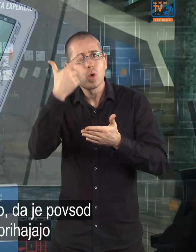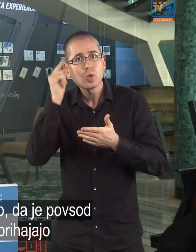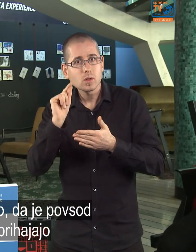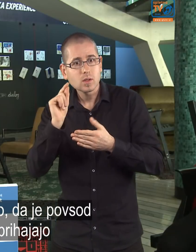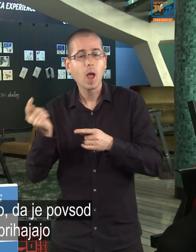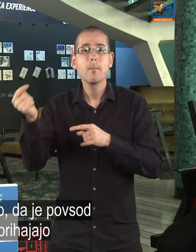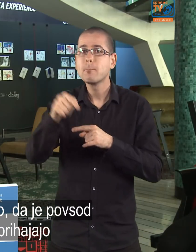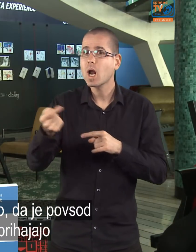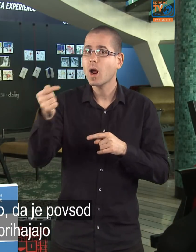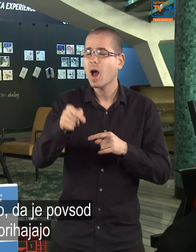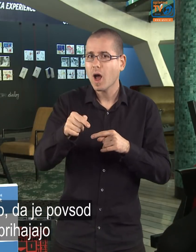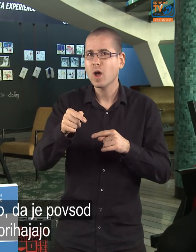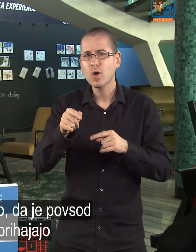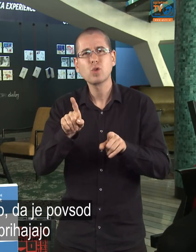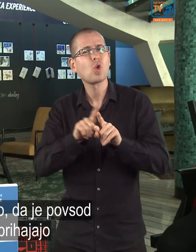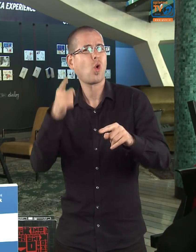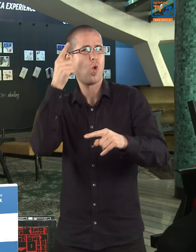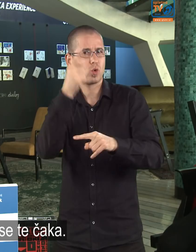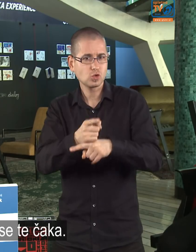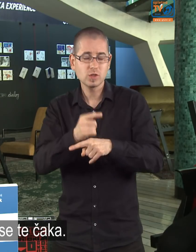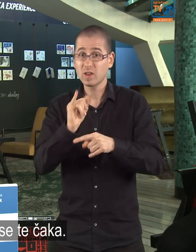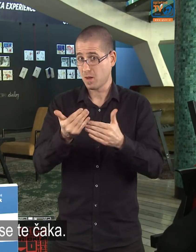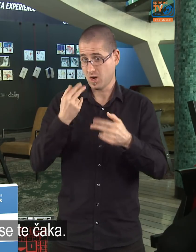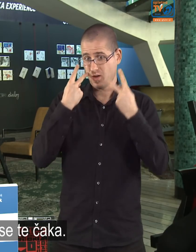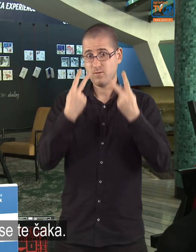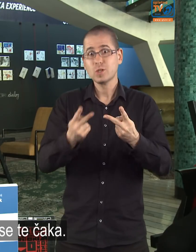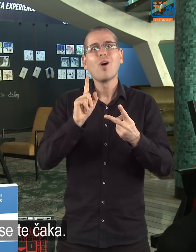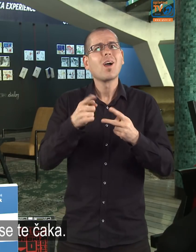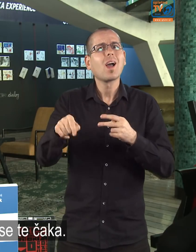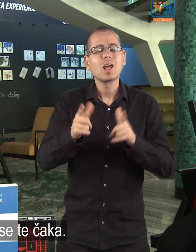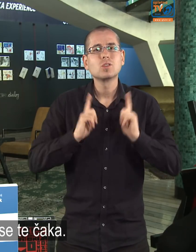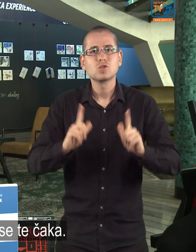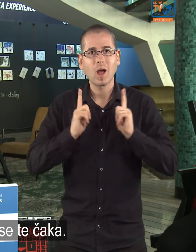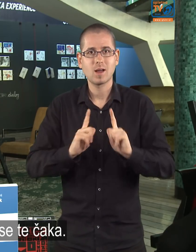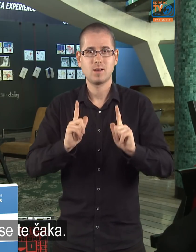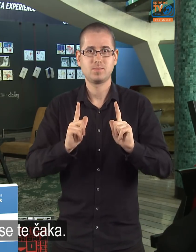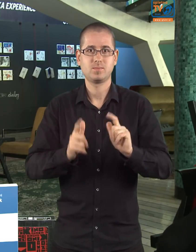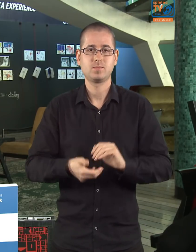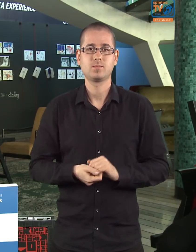dejansko ljudje prihajajo do odločitve, da vidijo, kaj jih dejansko čaka.